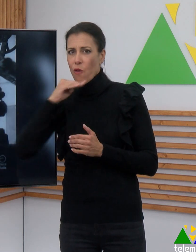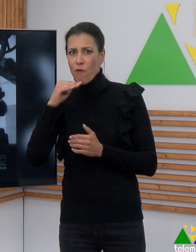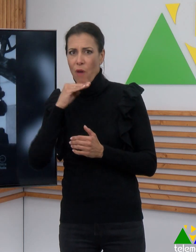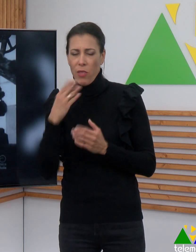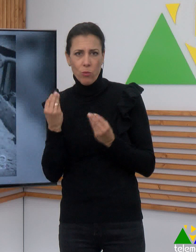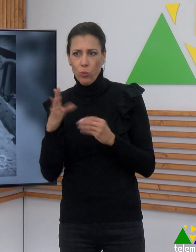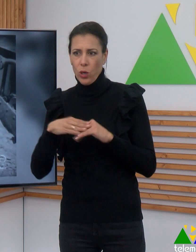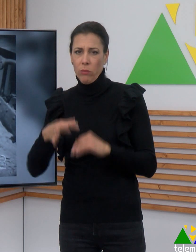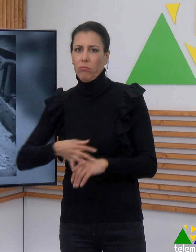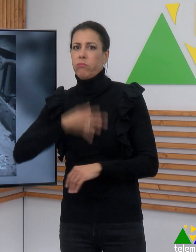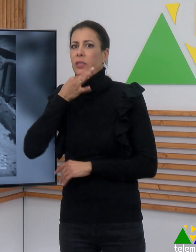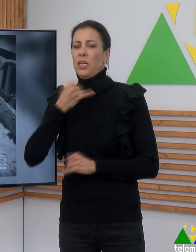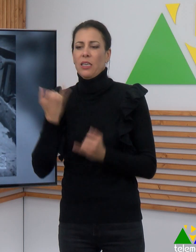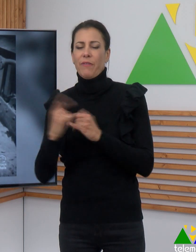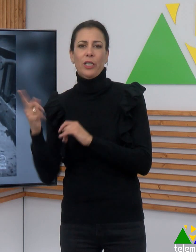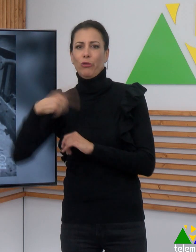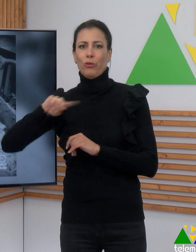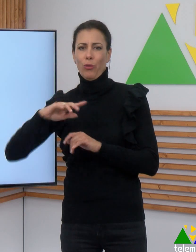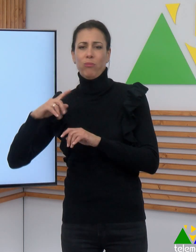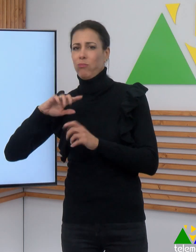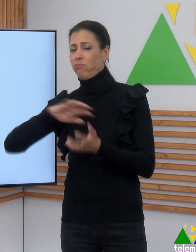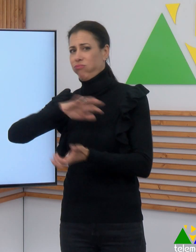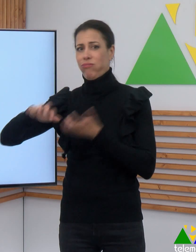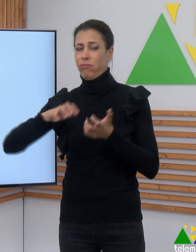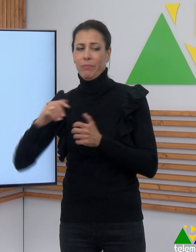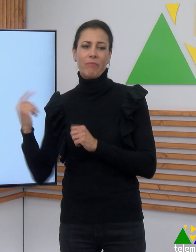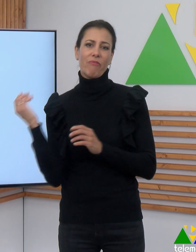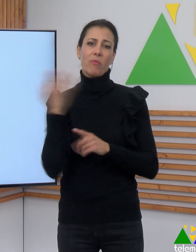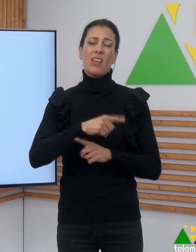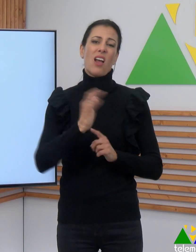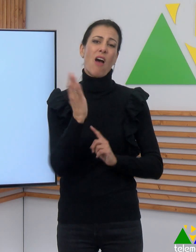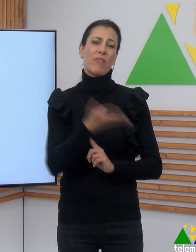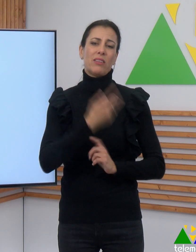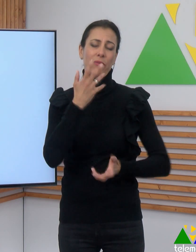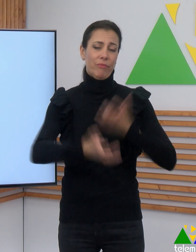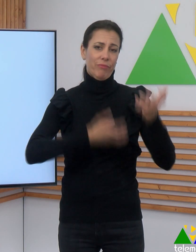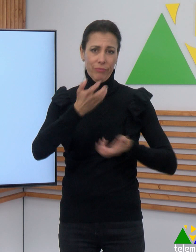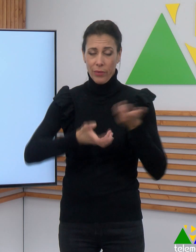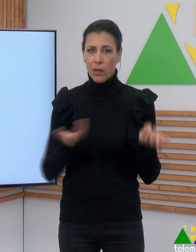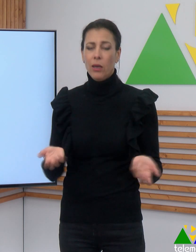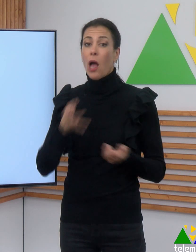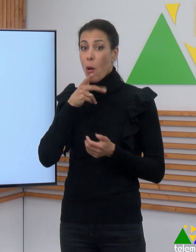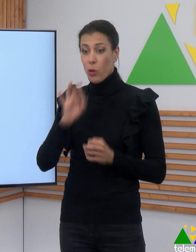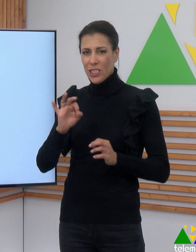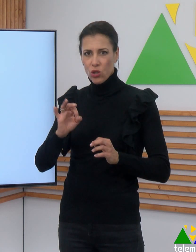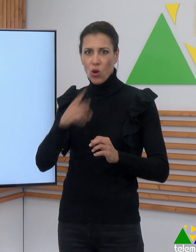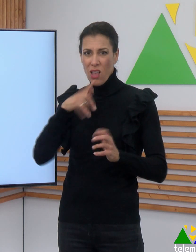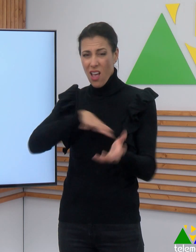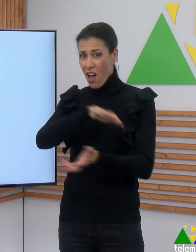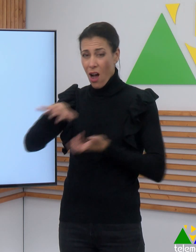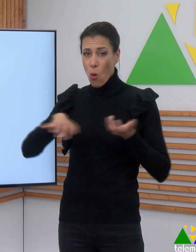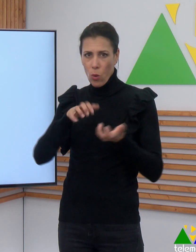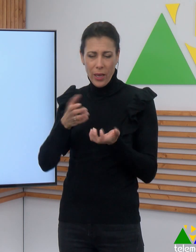ruina y le peguen fuego a la fábrica en 1901, ¿no? El 30 de marzo de 1901. Con lo cual es protagonista del auge de la